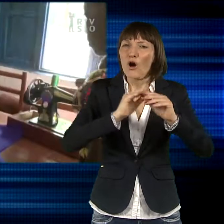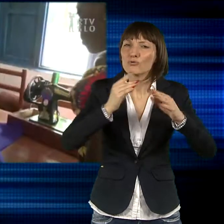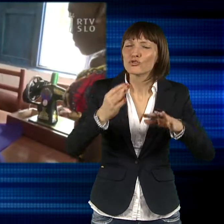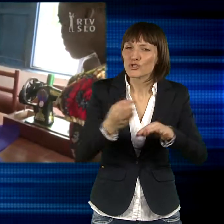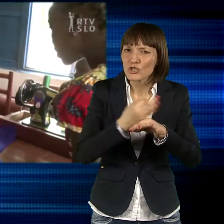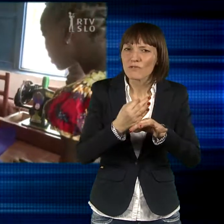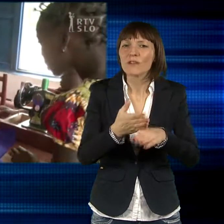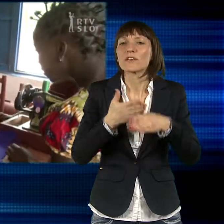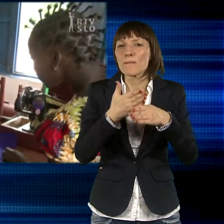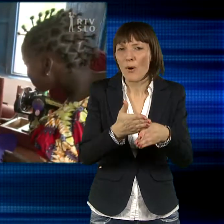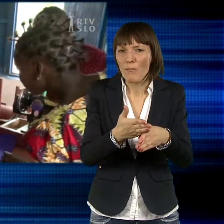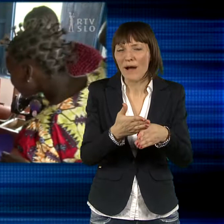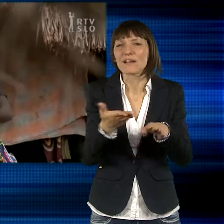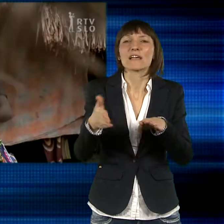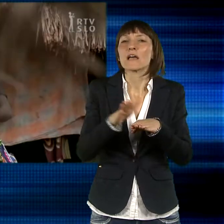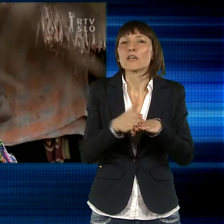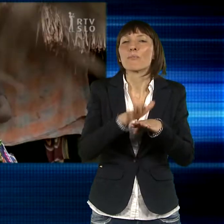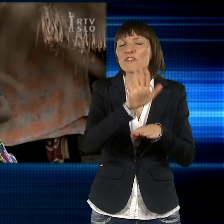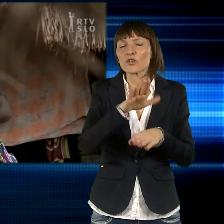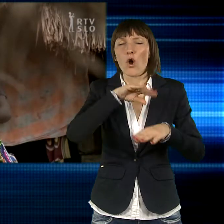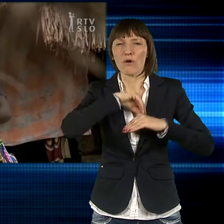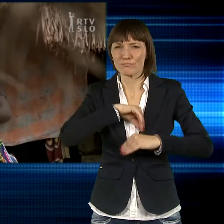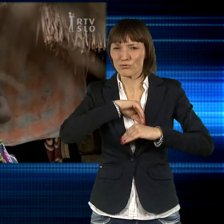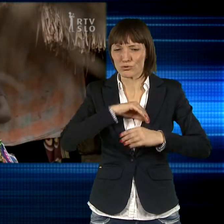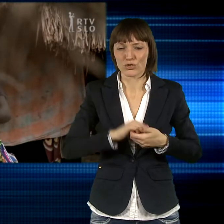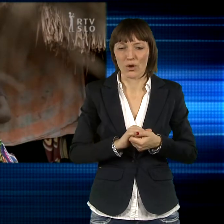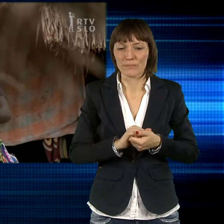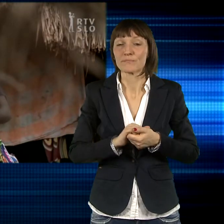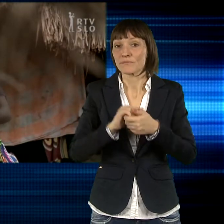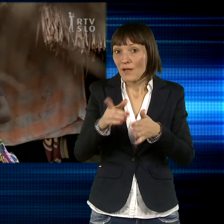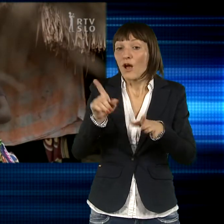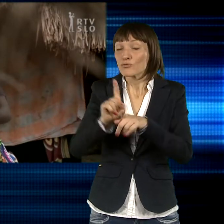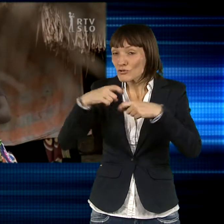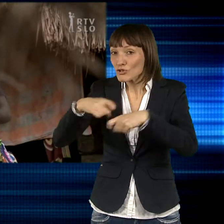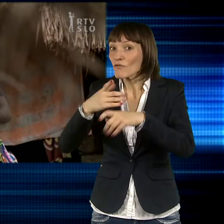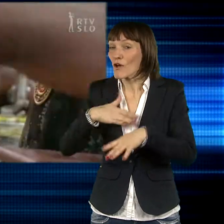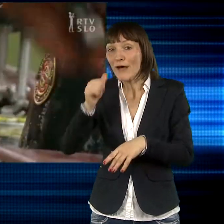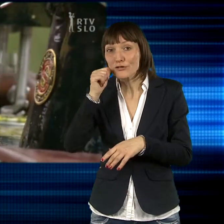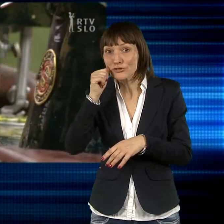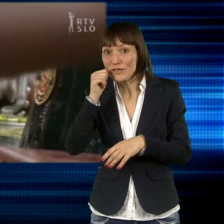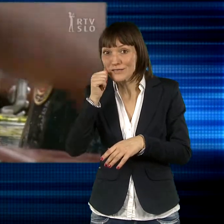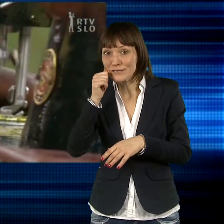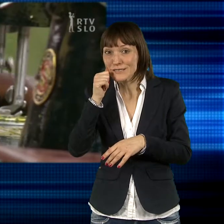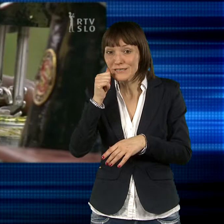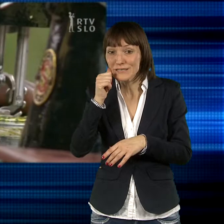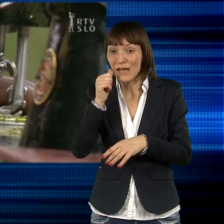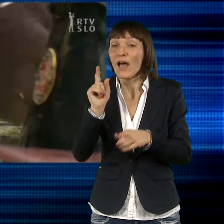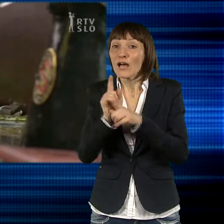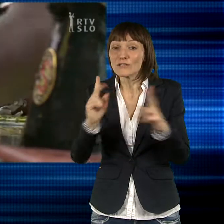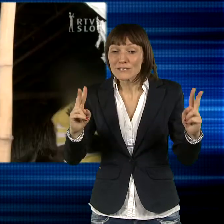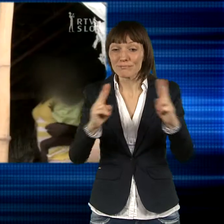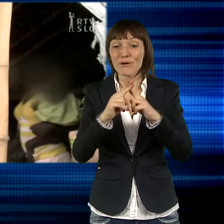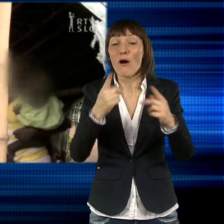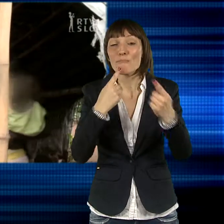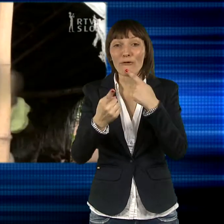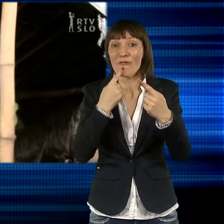in jih uči šivanja. Tudi Monik rada šiva, ob tem se odpre in sprosti, ter sreča tudi